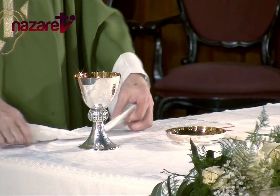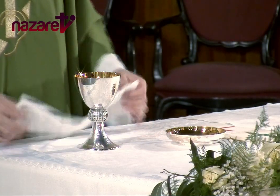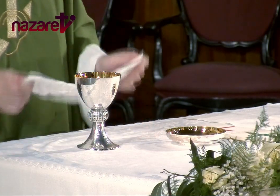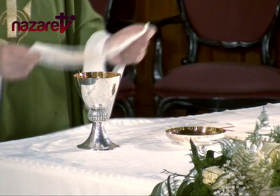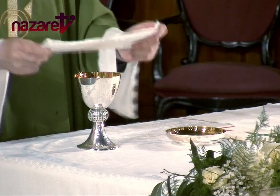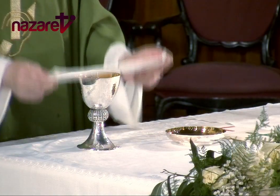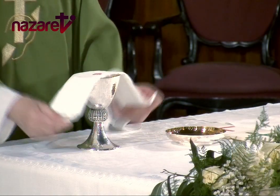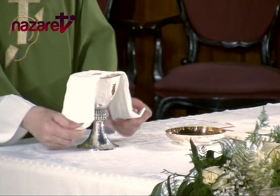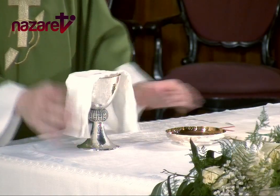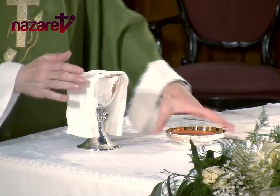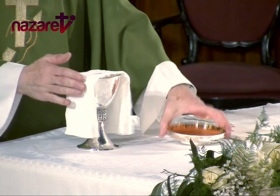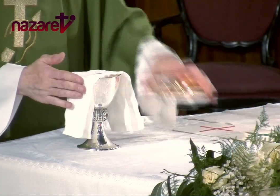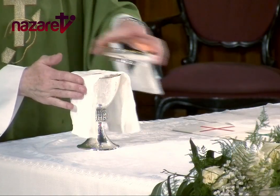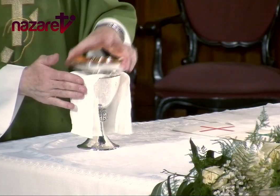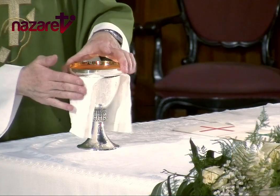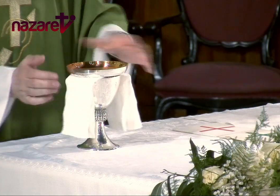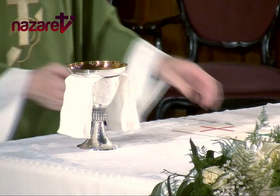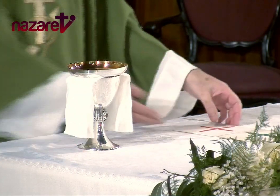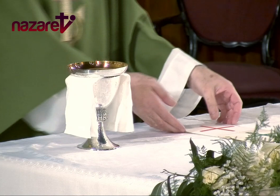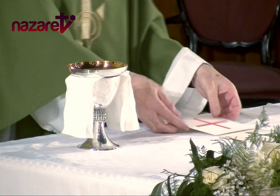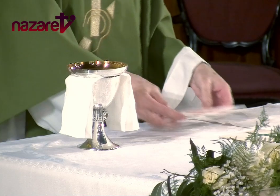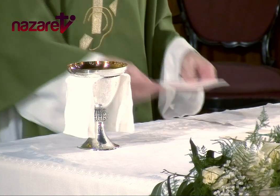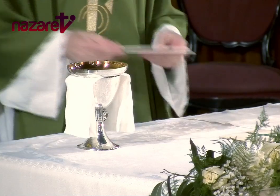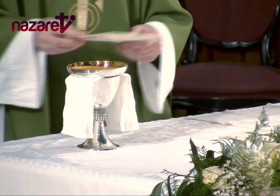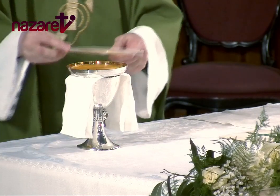memorial de la pasión de cristo'